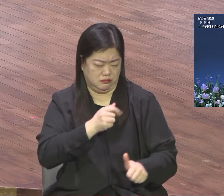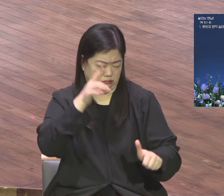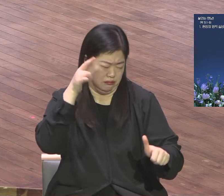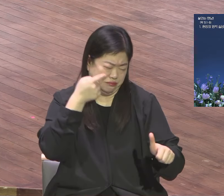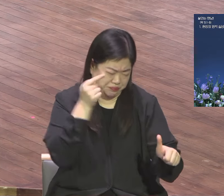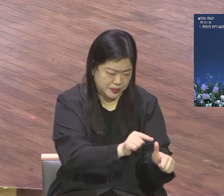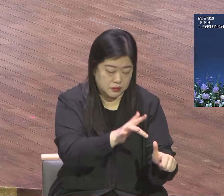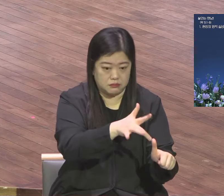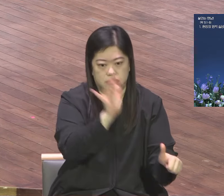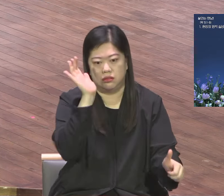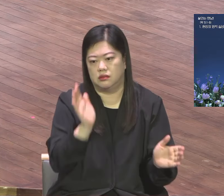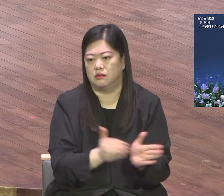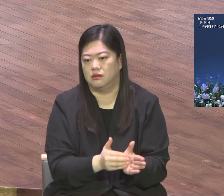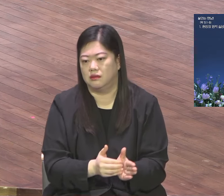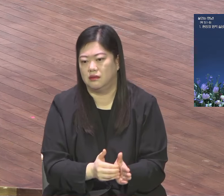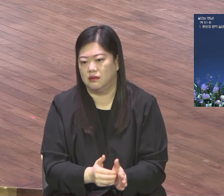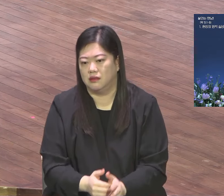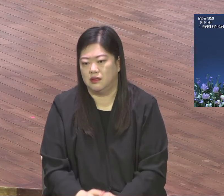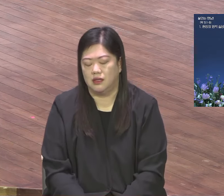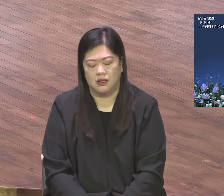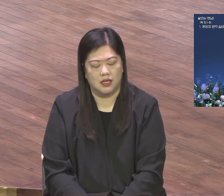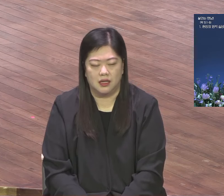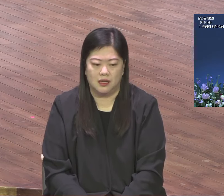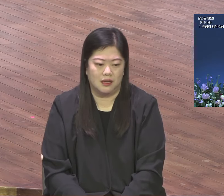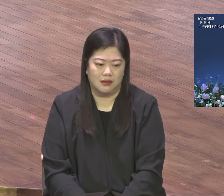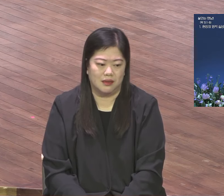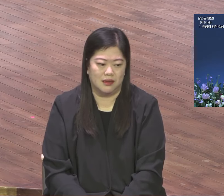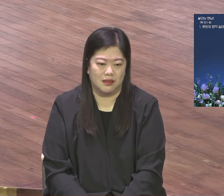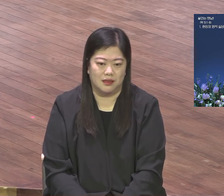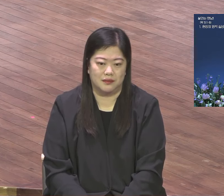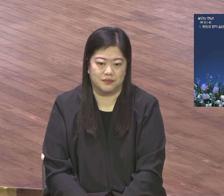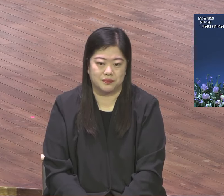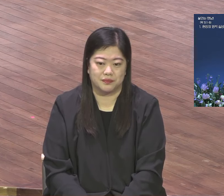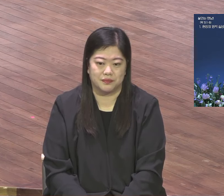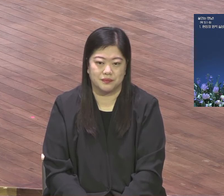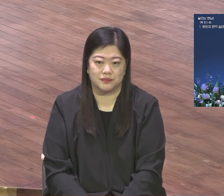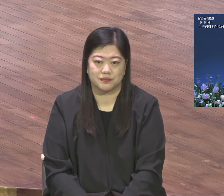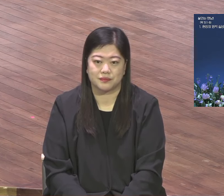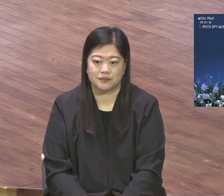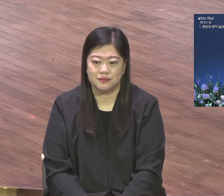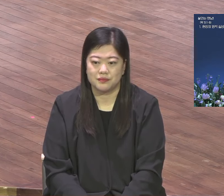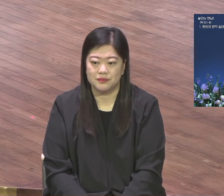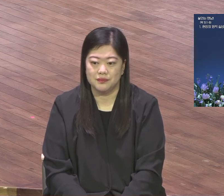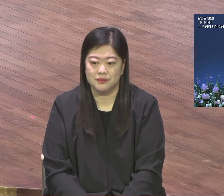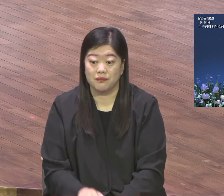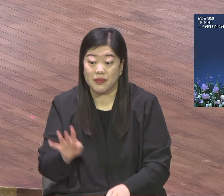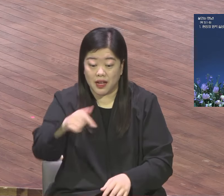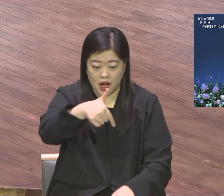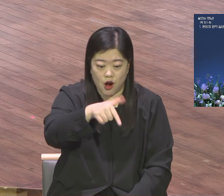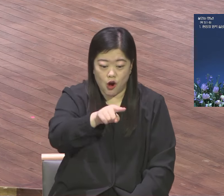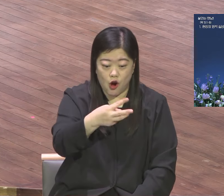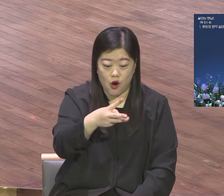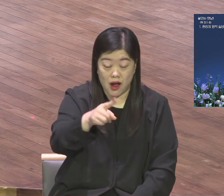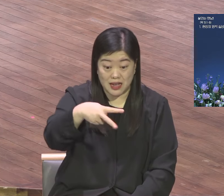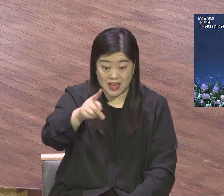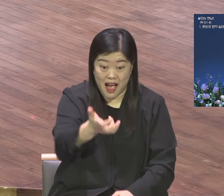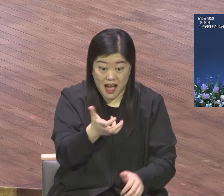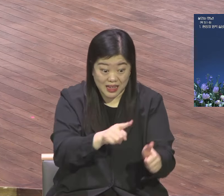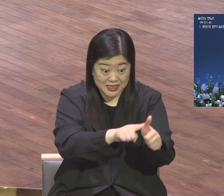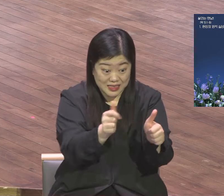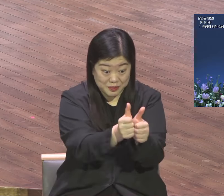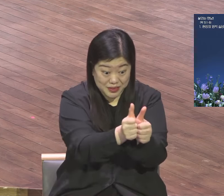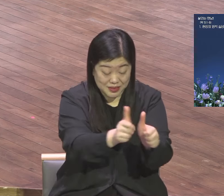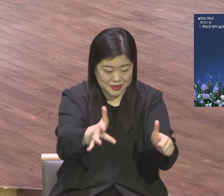영혼들 뭐 이렇게 그라사 지방에 이런 사람들은 너무 많이 들어갔지만 한두 마리 있으니는 거는요 여기